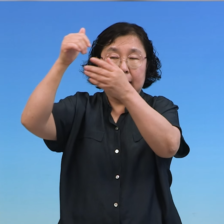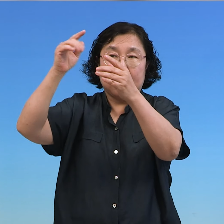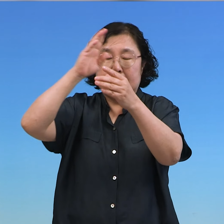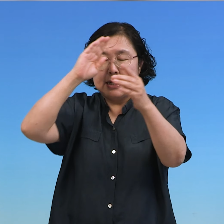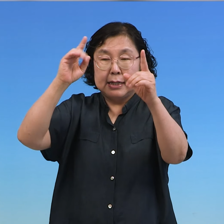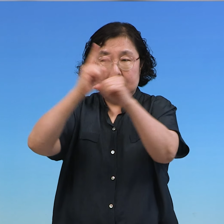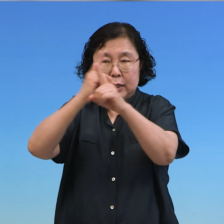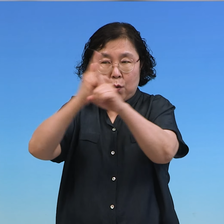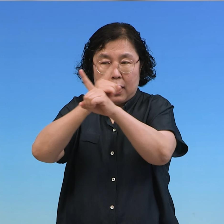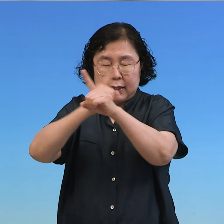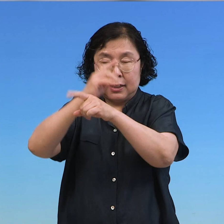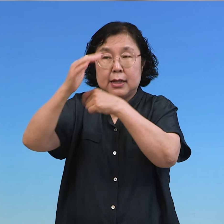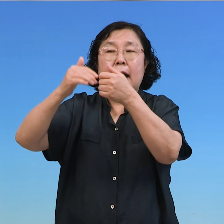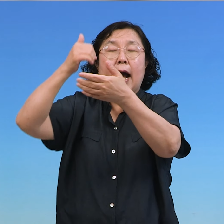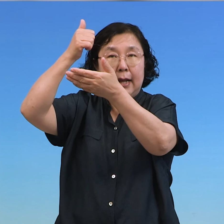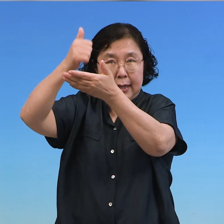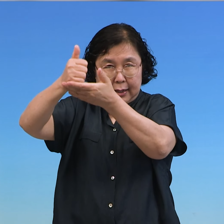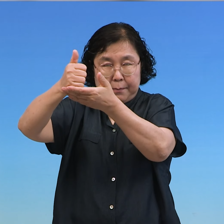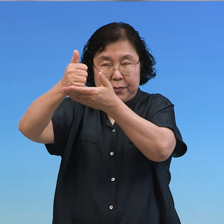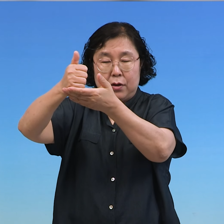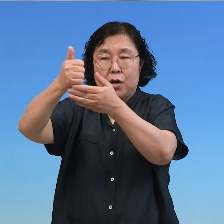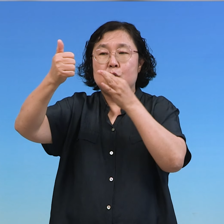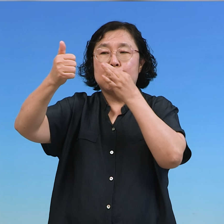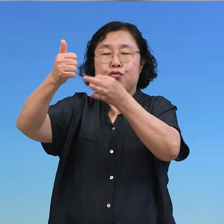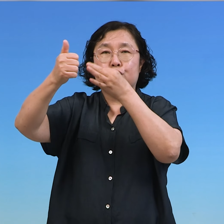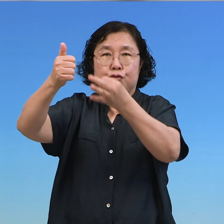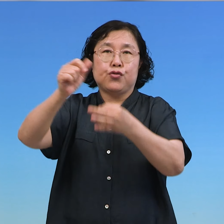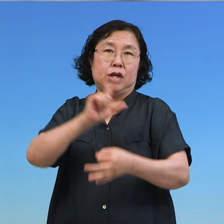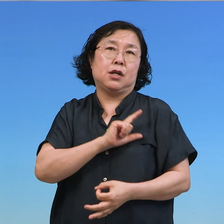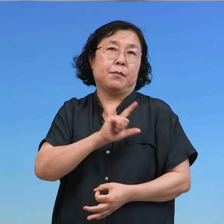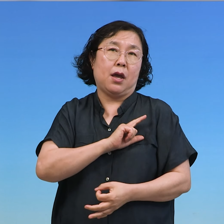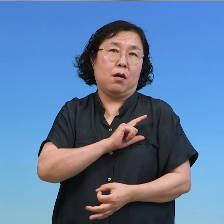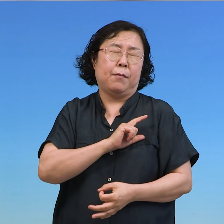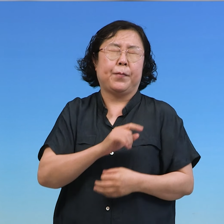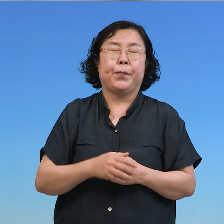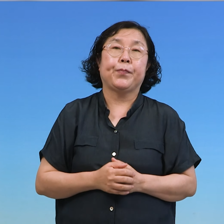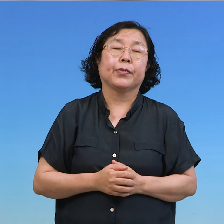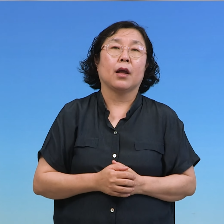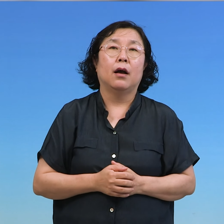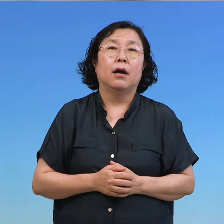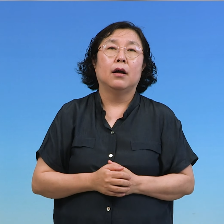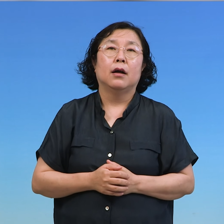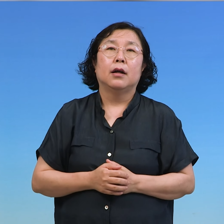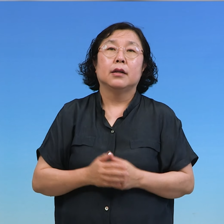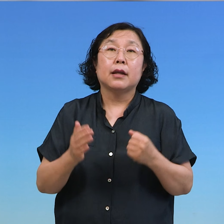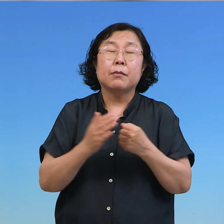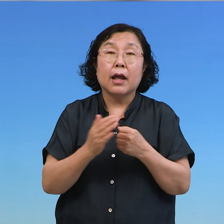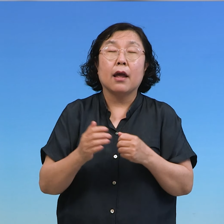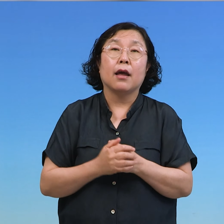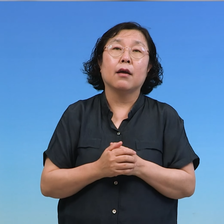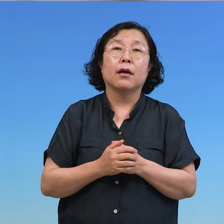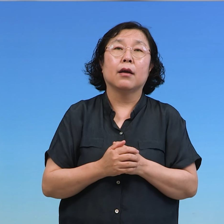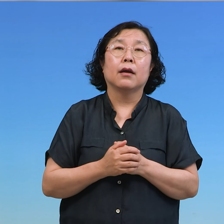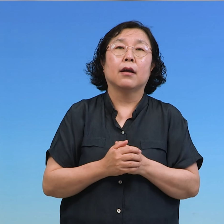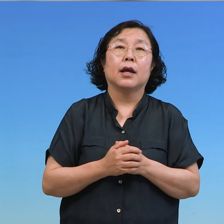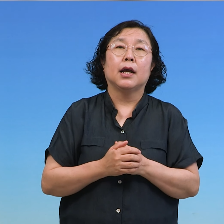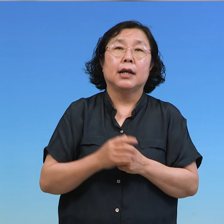치료하시는 능력을 강조할 때 부르는 이름 아닙니까? 요와 라파 할 때 라파예요 그러니까